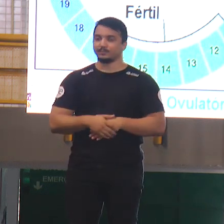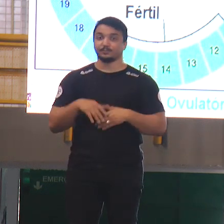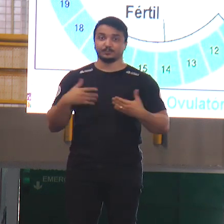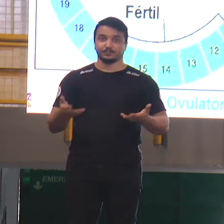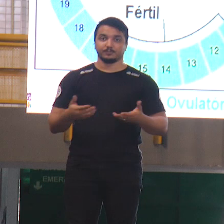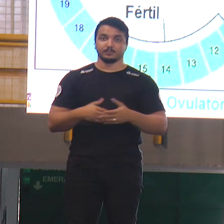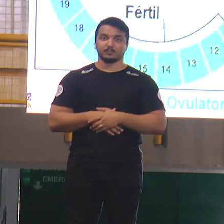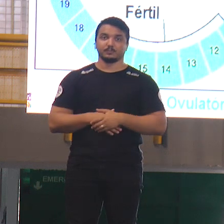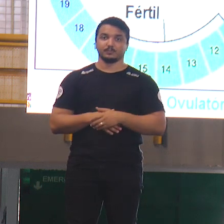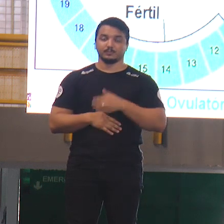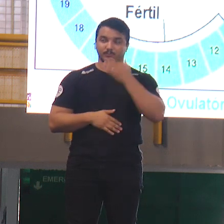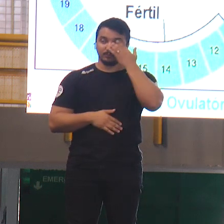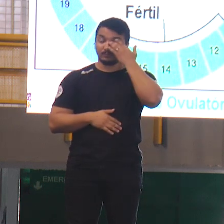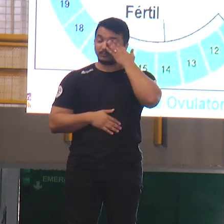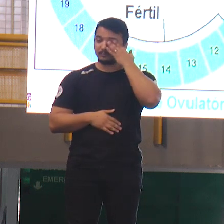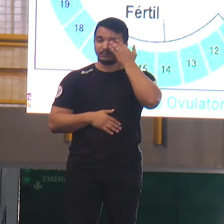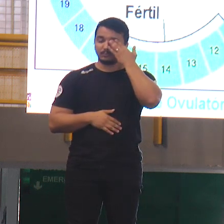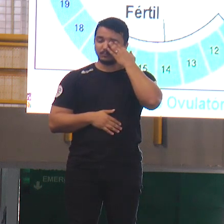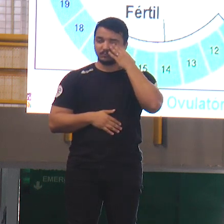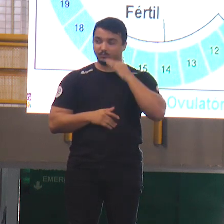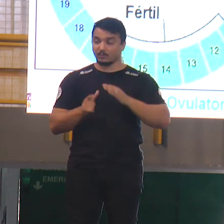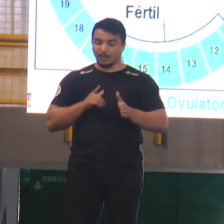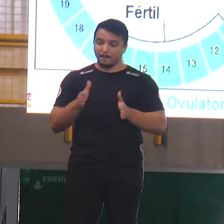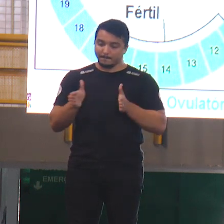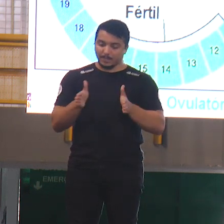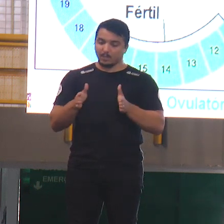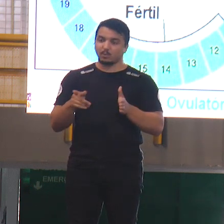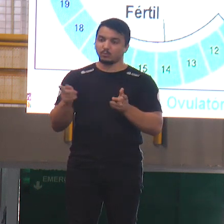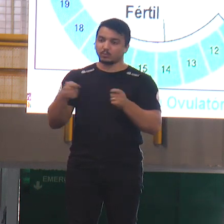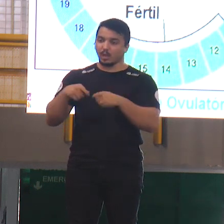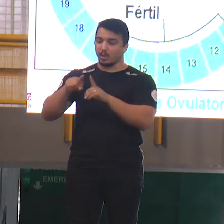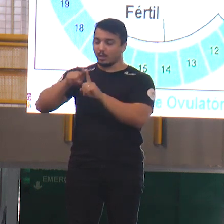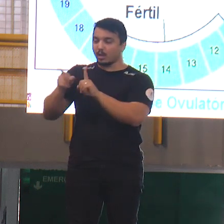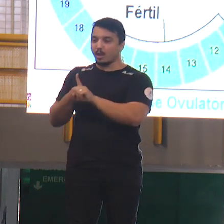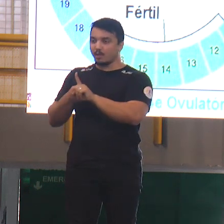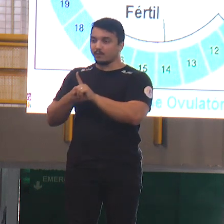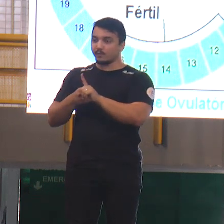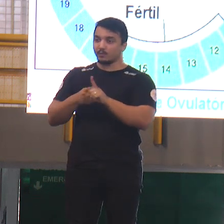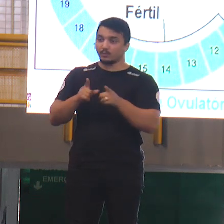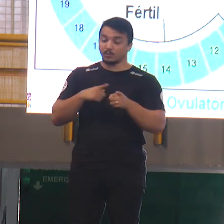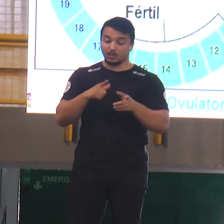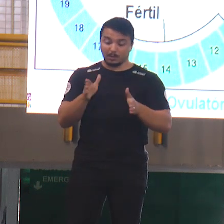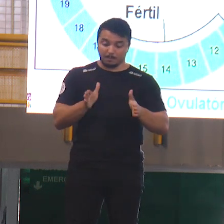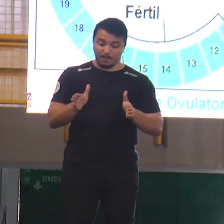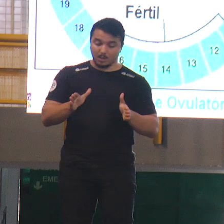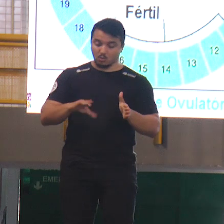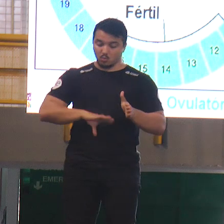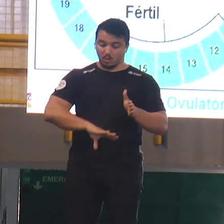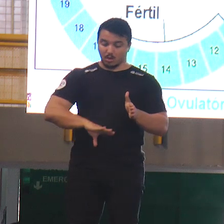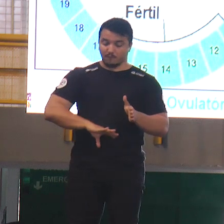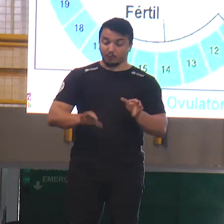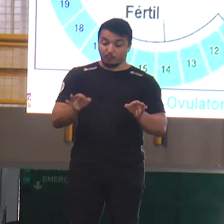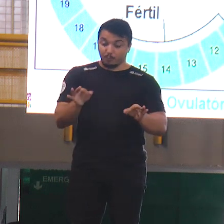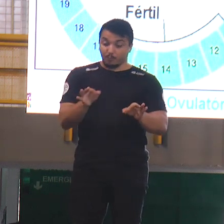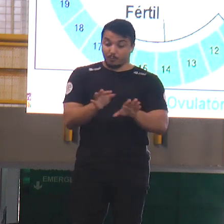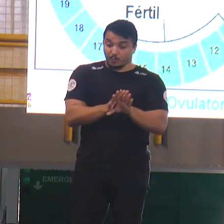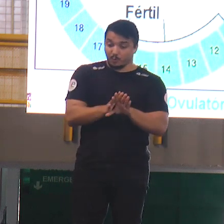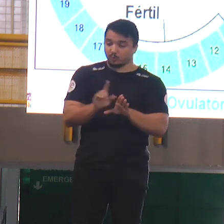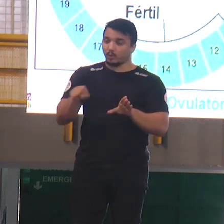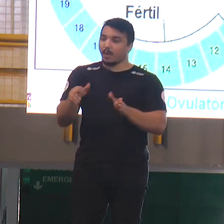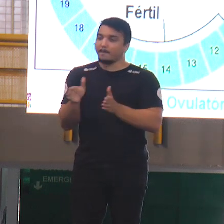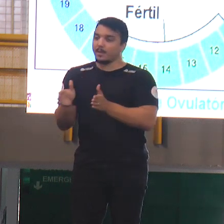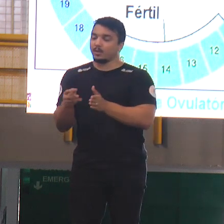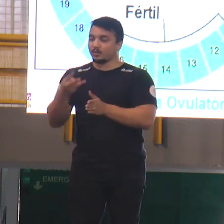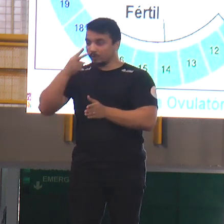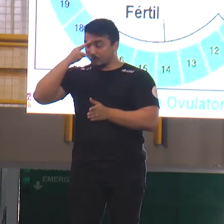Então, você vai ter um período fértil. E depois, pós-ovulação, você vai ter quem? A